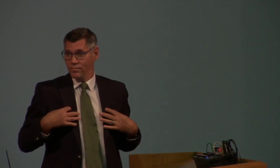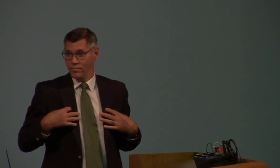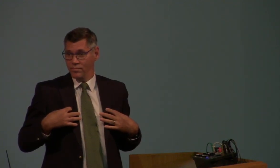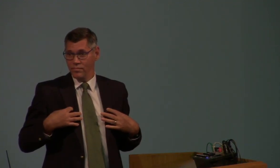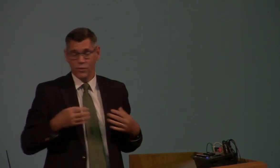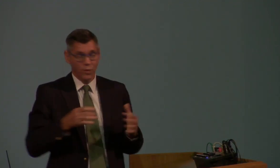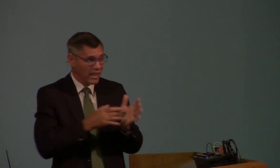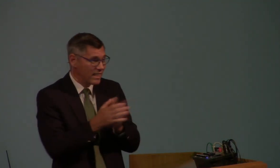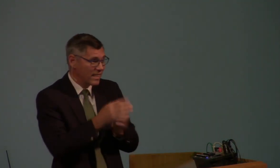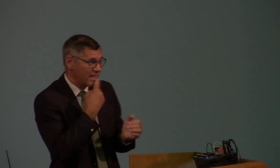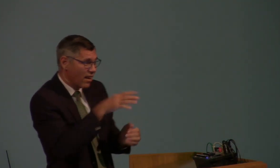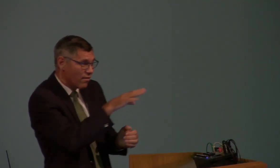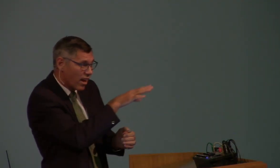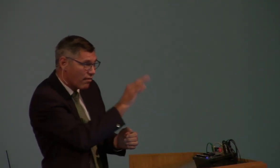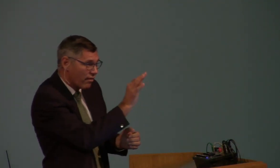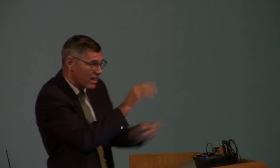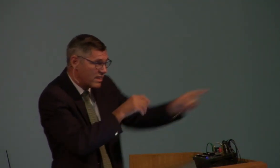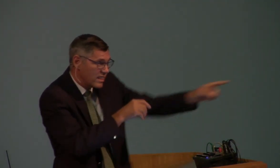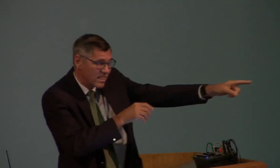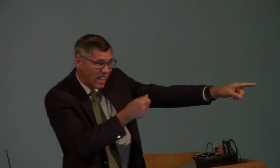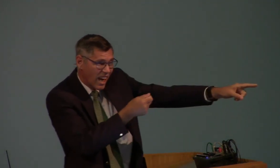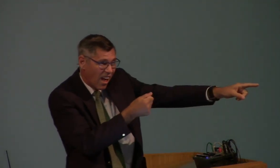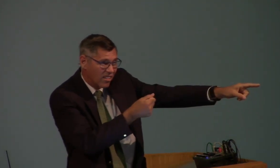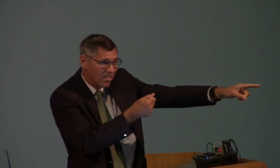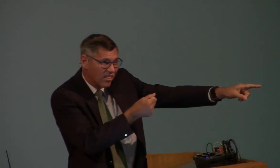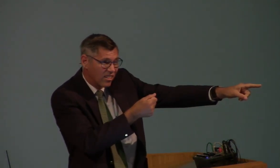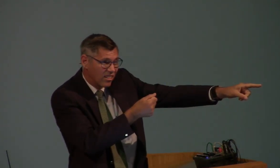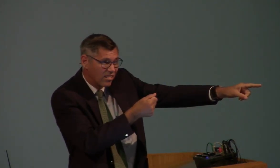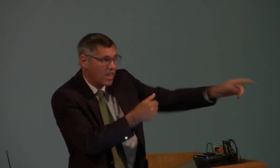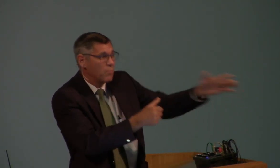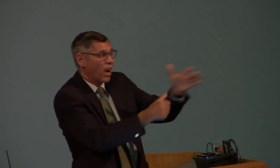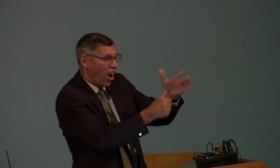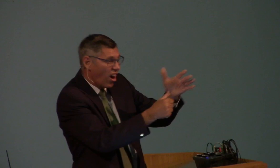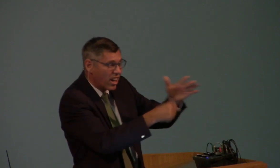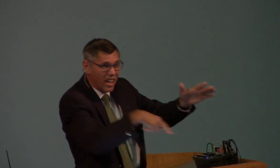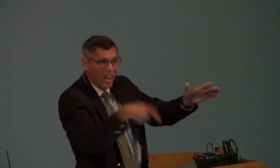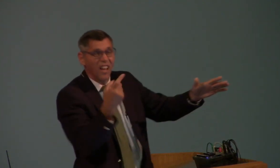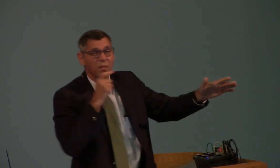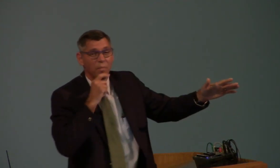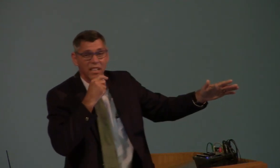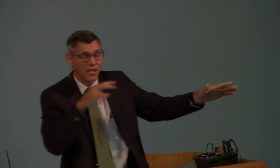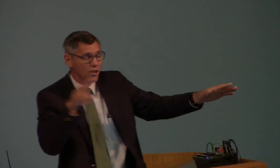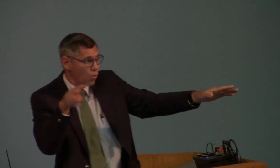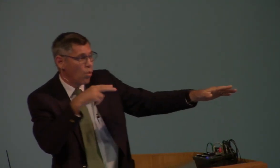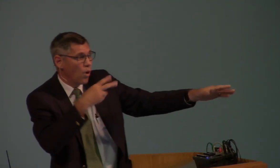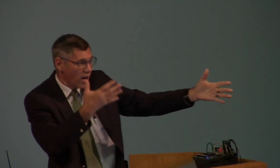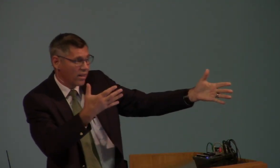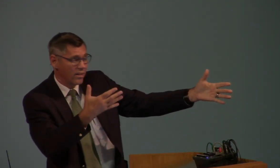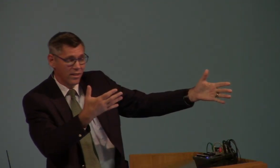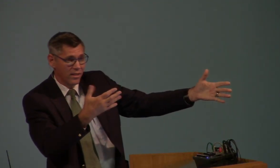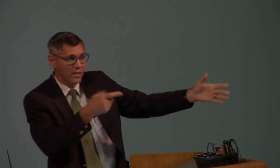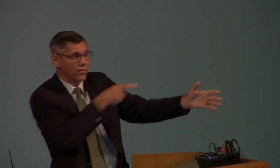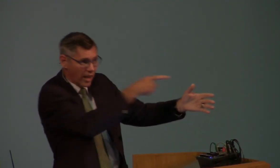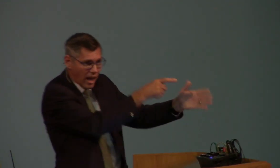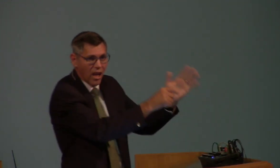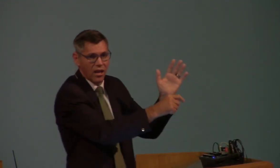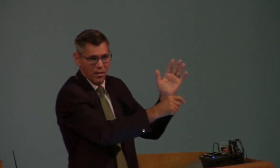So Jesus sê vir hulle fariseërs, geld en belangrik in ander mense se oë is vir julle belangrik,